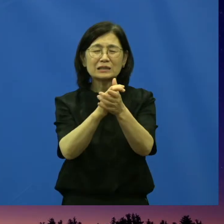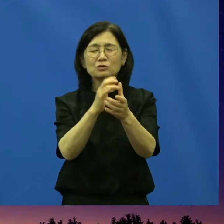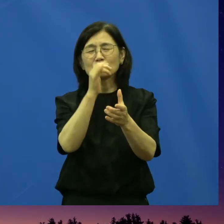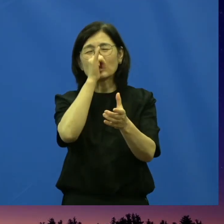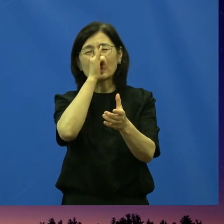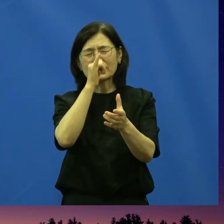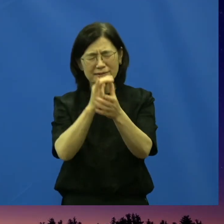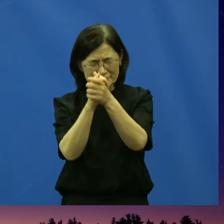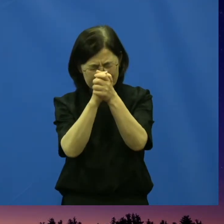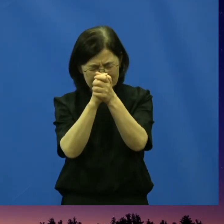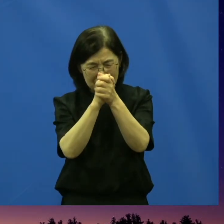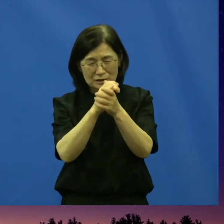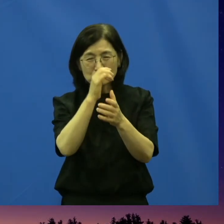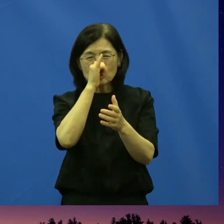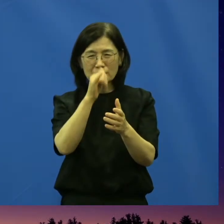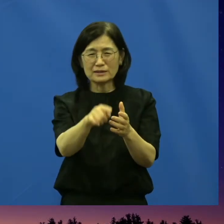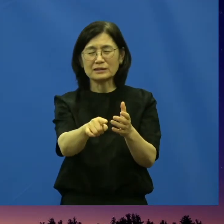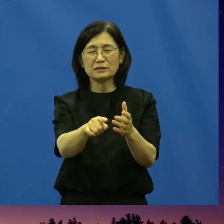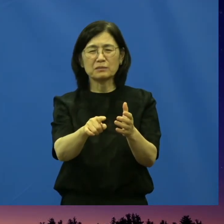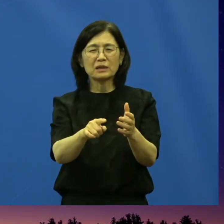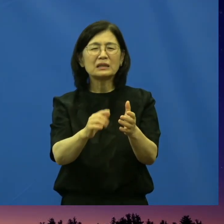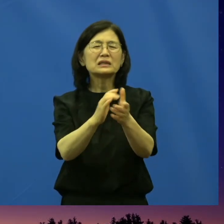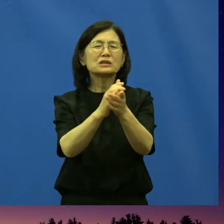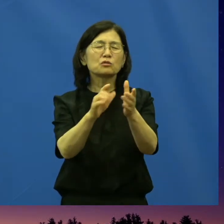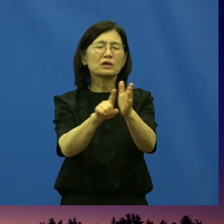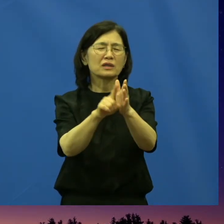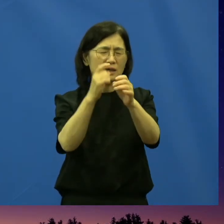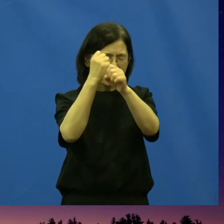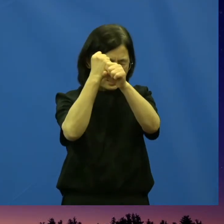친구 하나 잃어버려요.